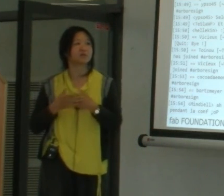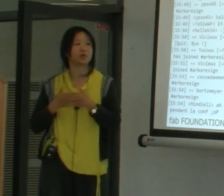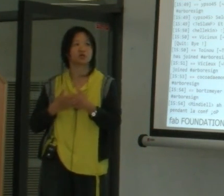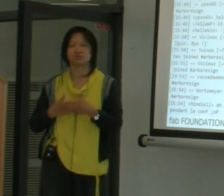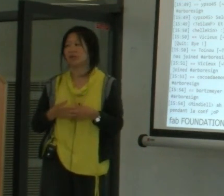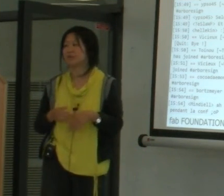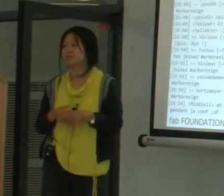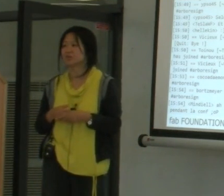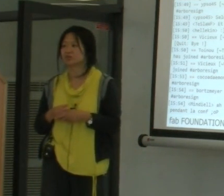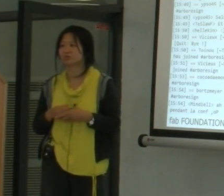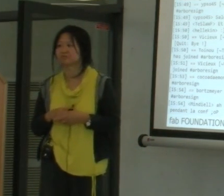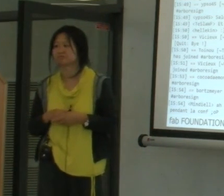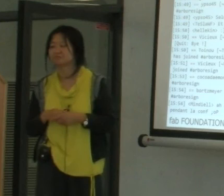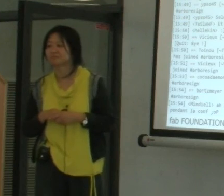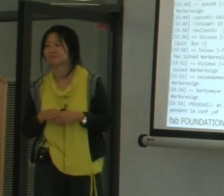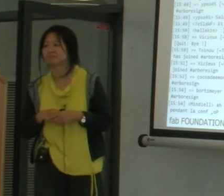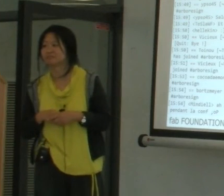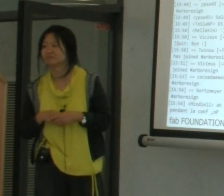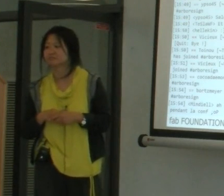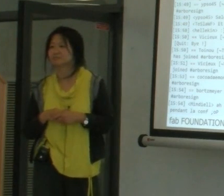Mais c'est proche, oui. Après, c'est proche.